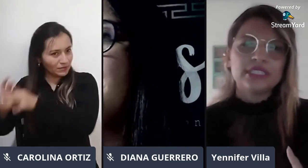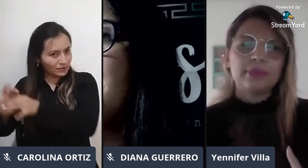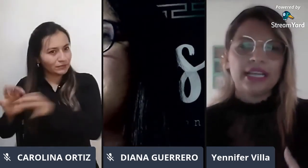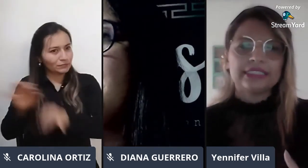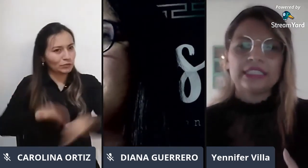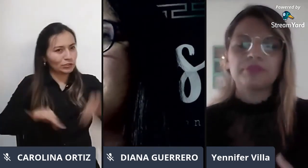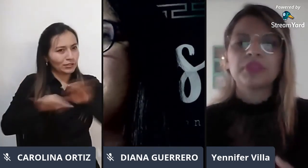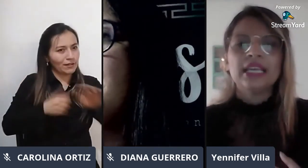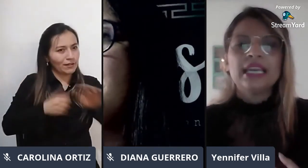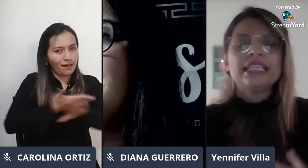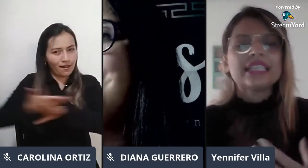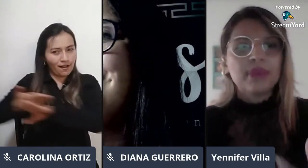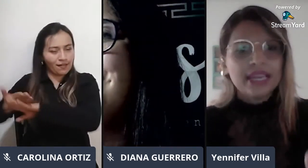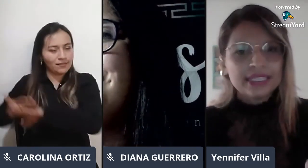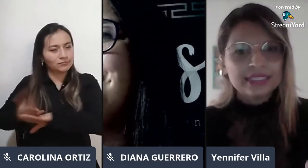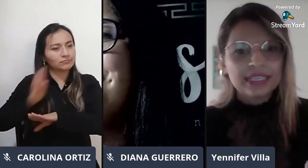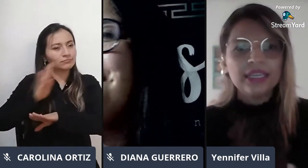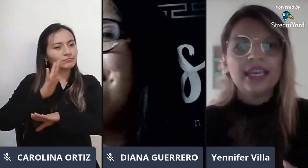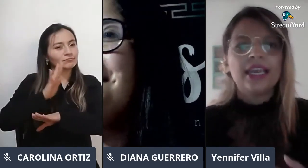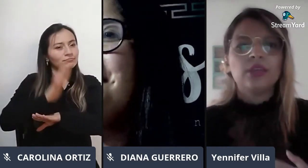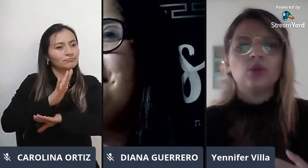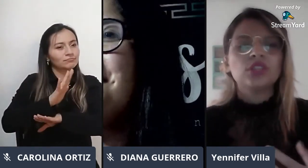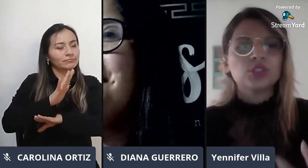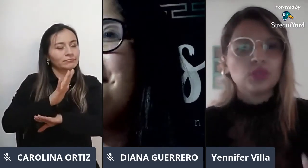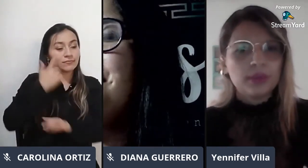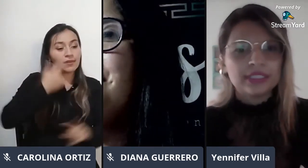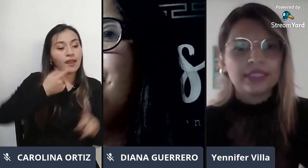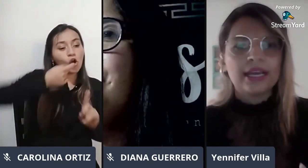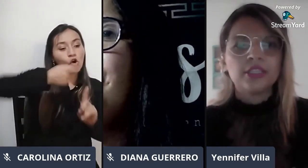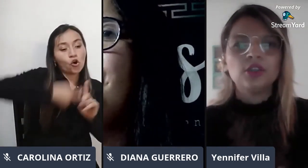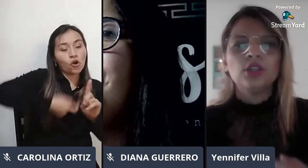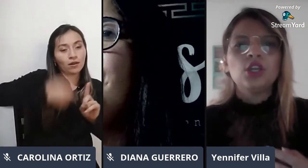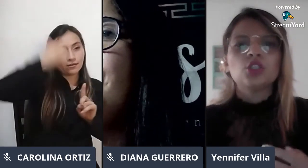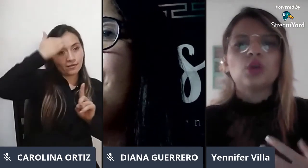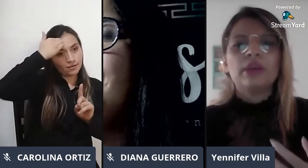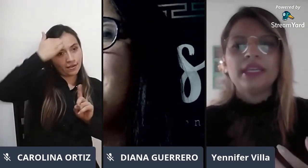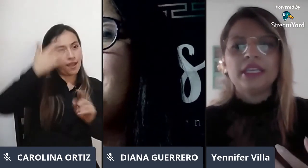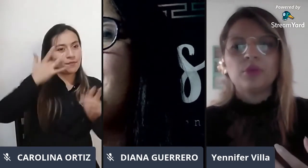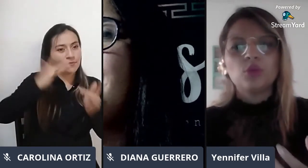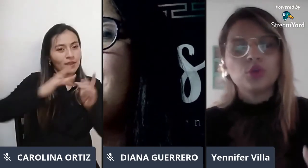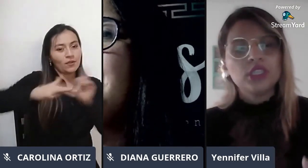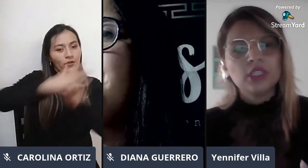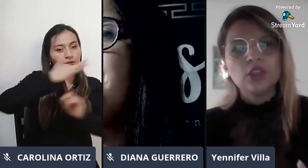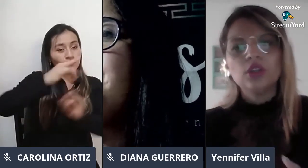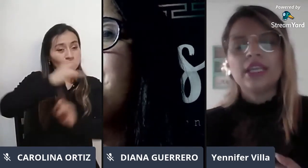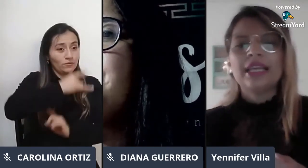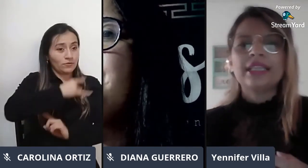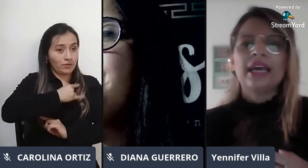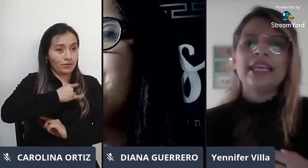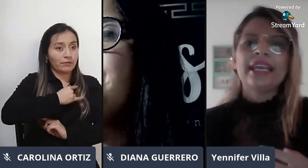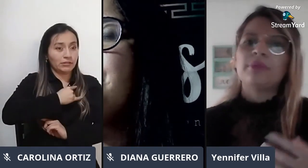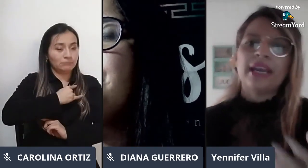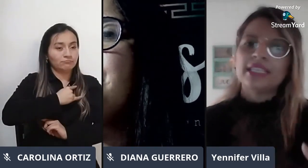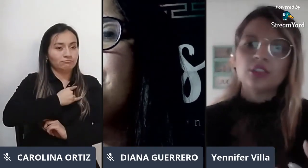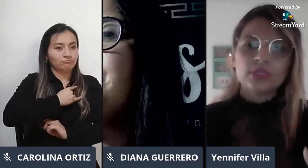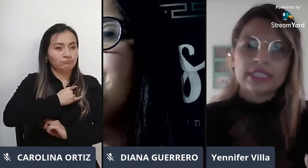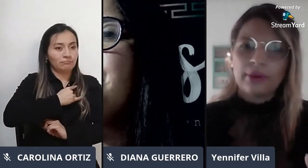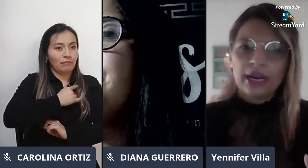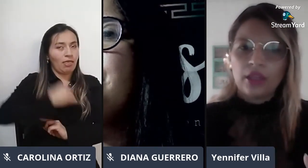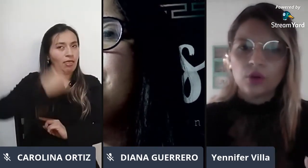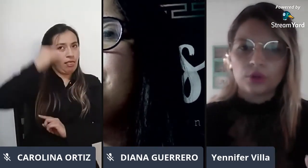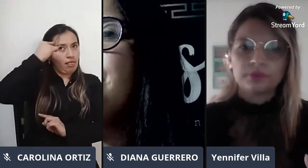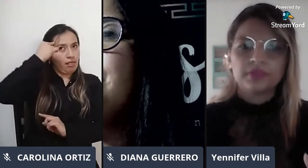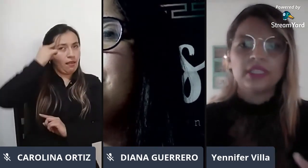vitales, como lo decía Maranta. Ser maestra en un contexto universitario suele venir muy unido de la idea de que el maestro